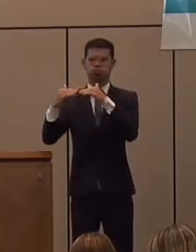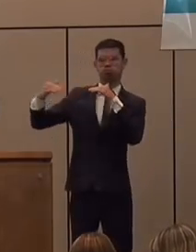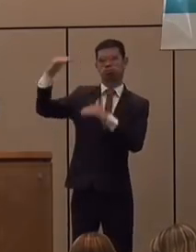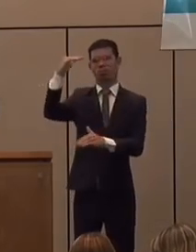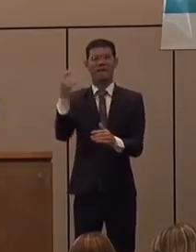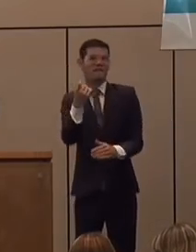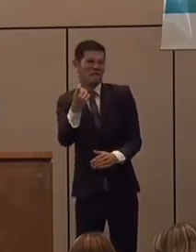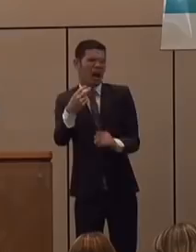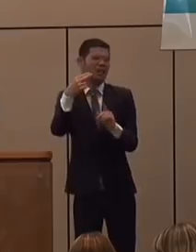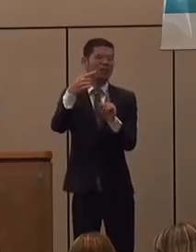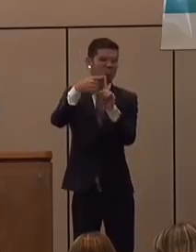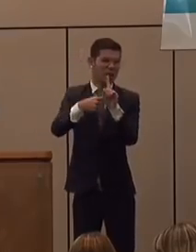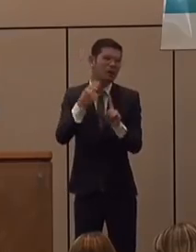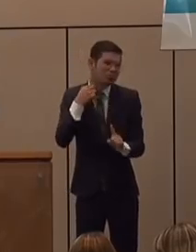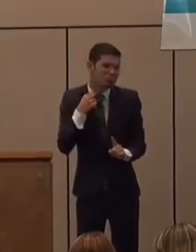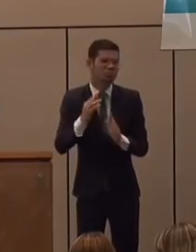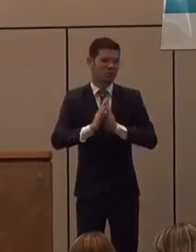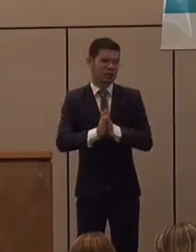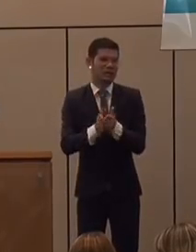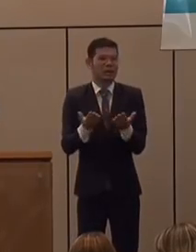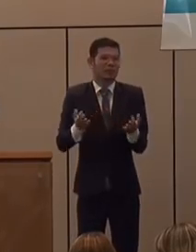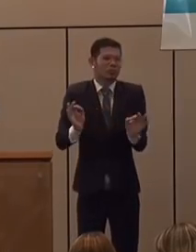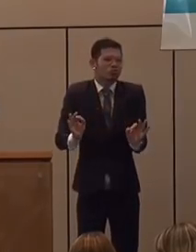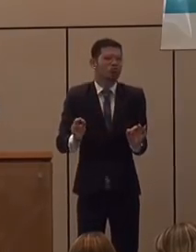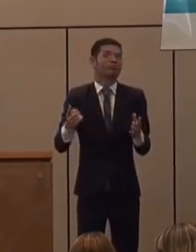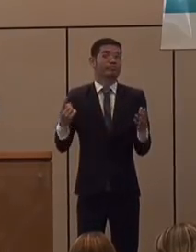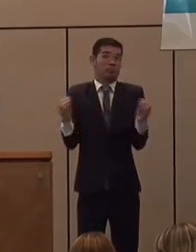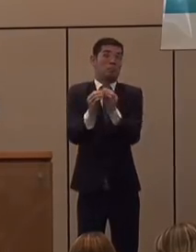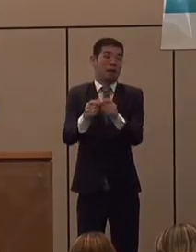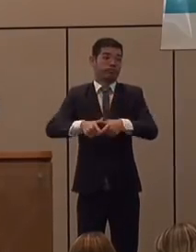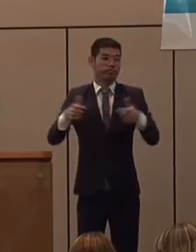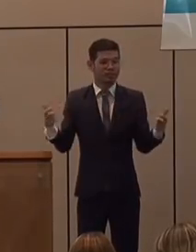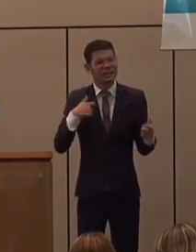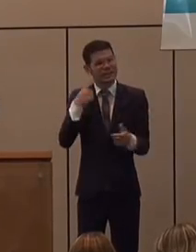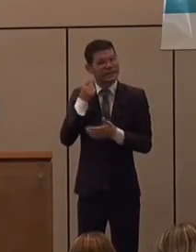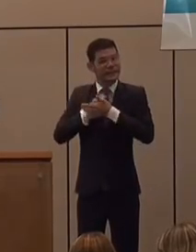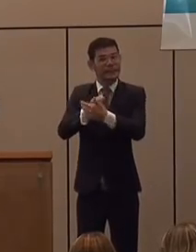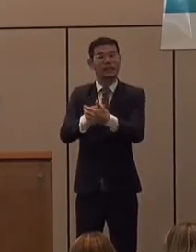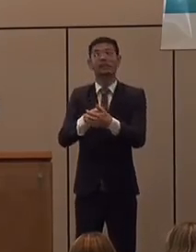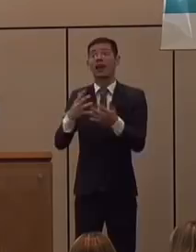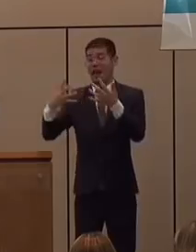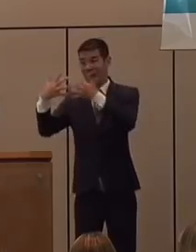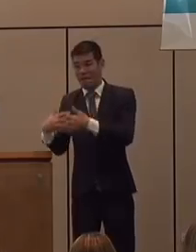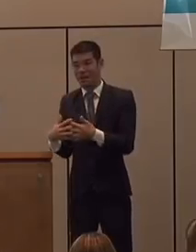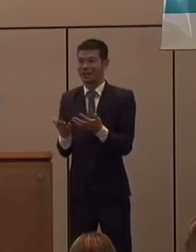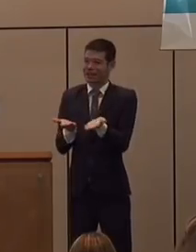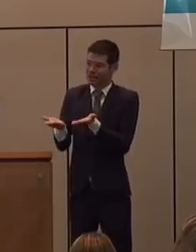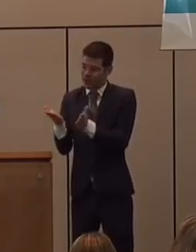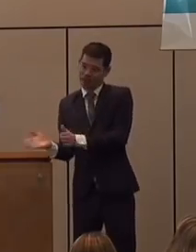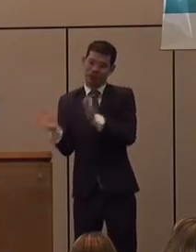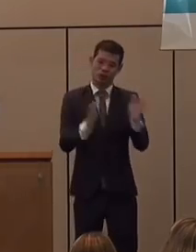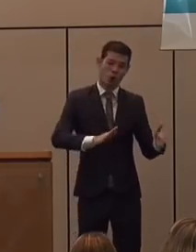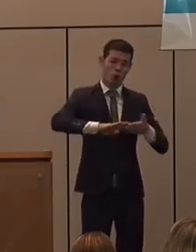todas las entidades que han contribuido a esto de los prestadores y de las comunidades que han entendido que tienen que hacer las cosas mejor para